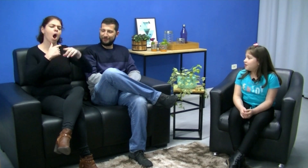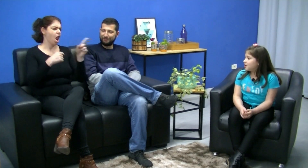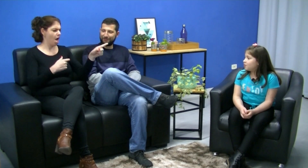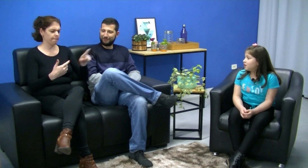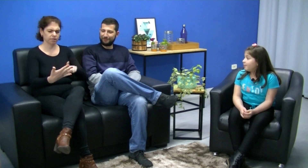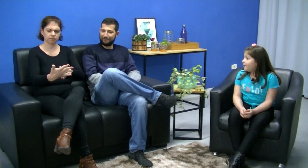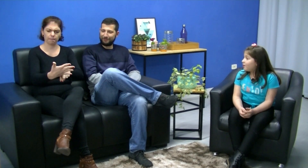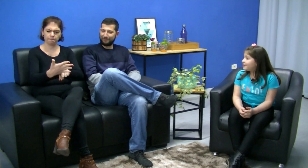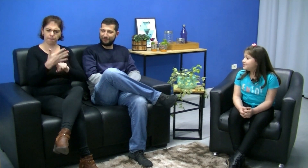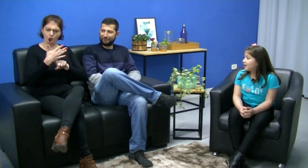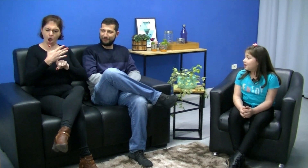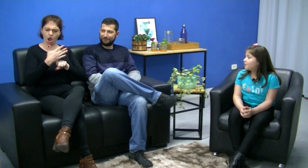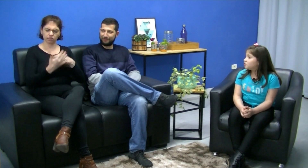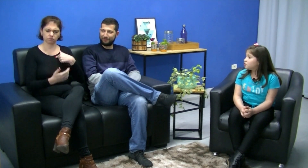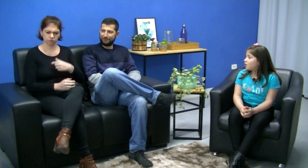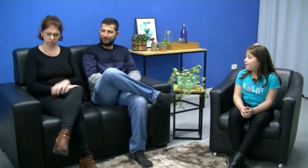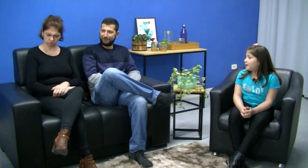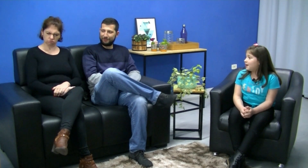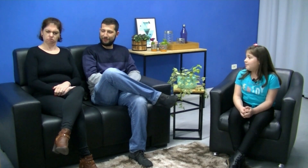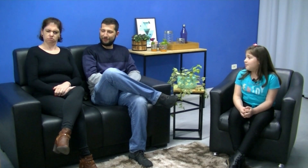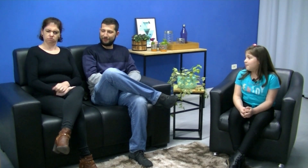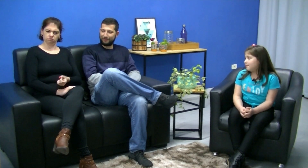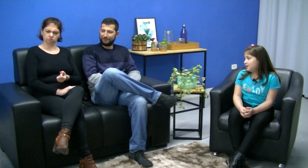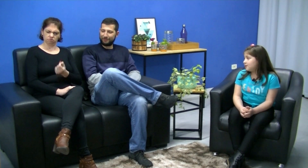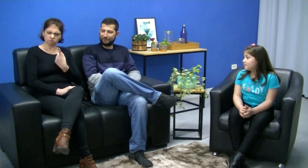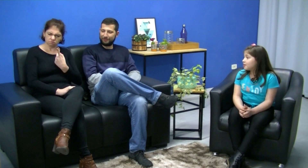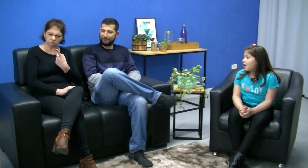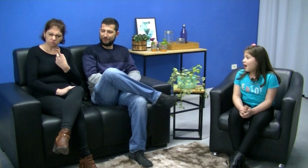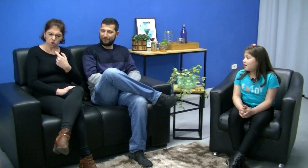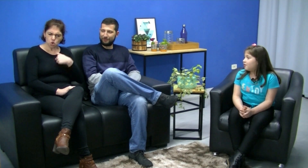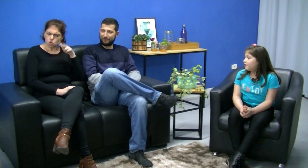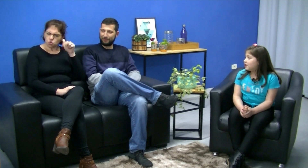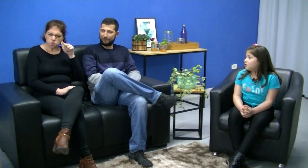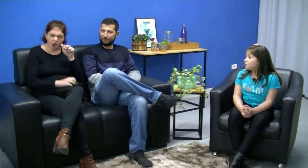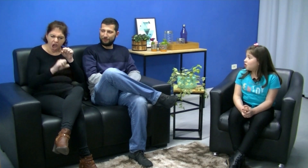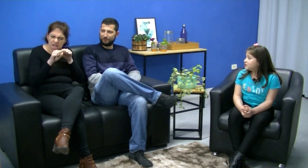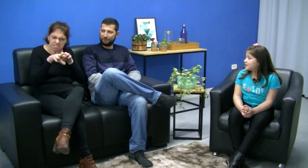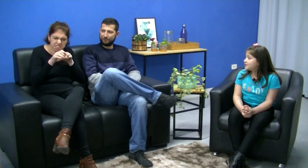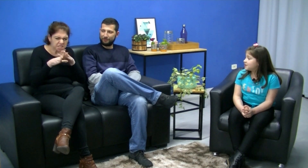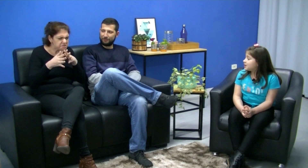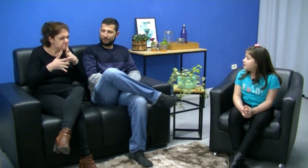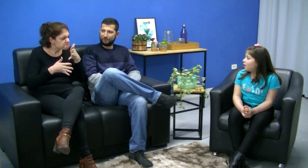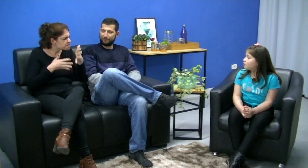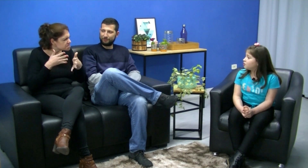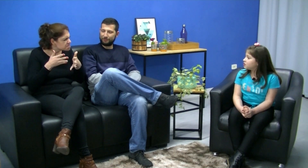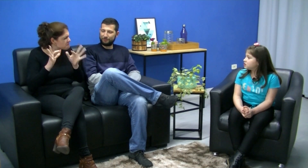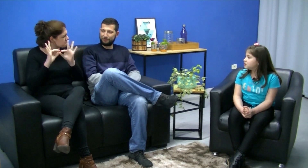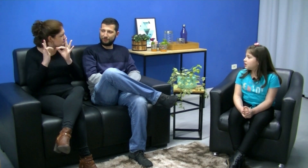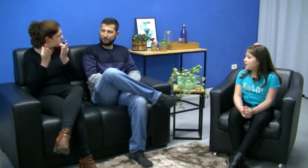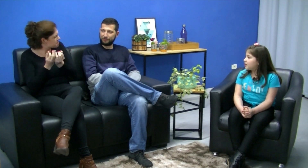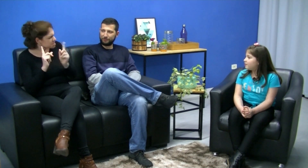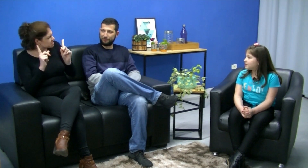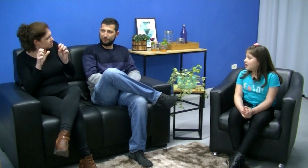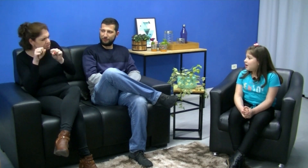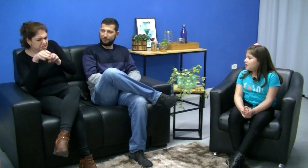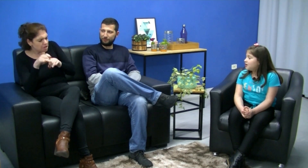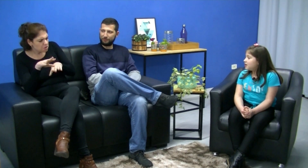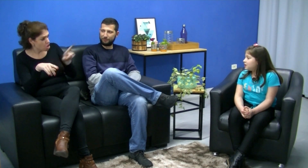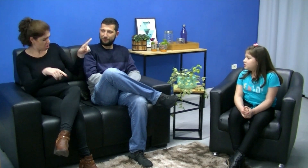aprendeu depois, ela mostrou pra mim, aí eu falei, nossa, que estranho, eu nunca te ensinei libras, e ninguém te